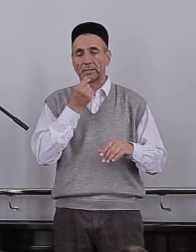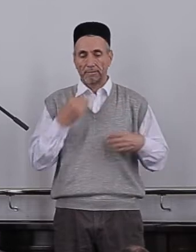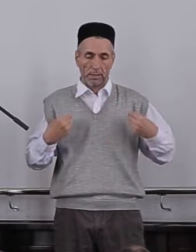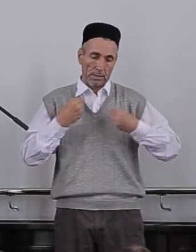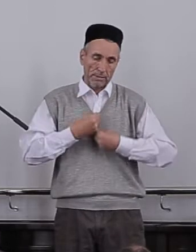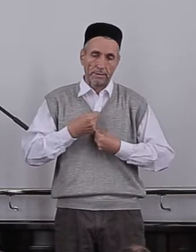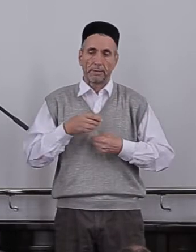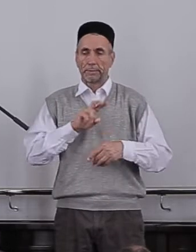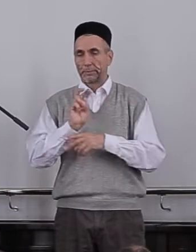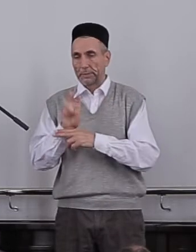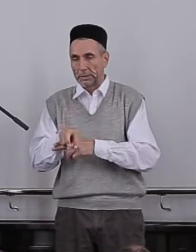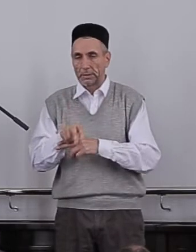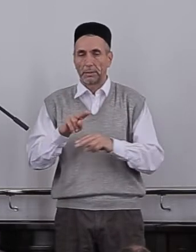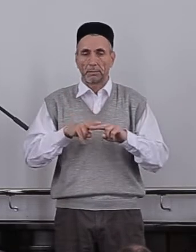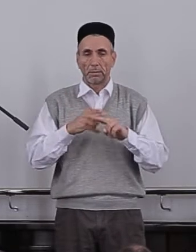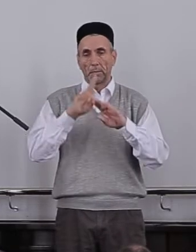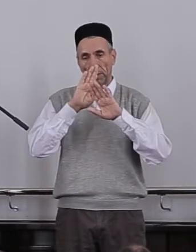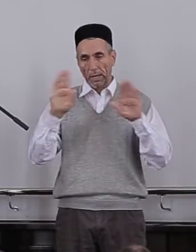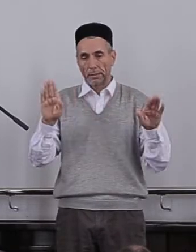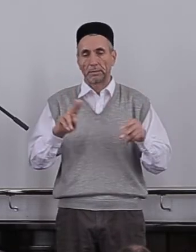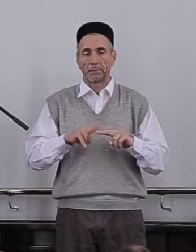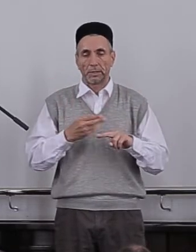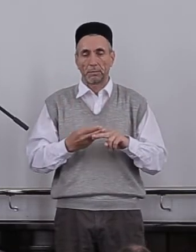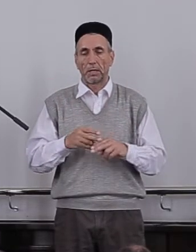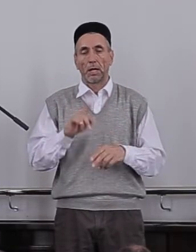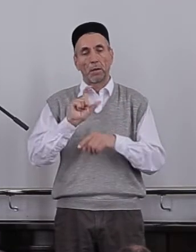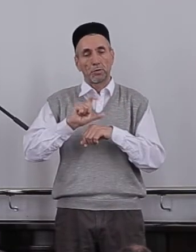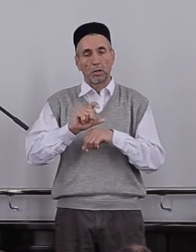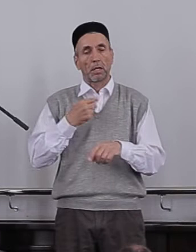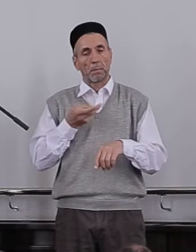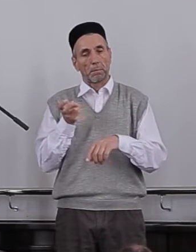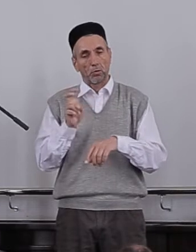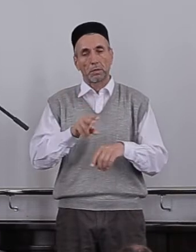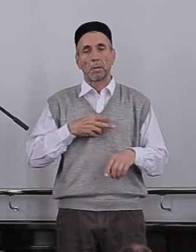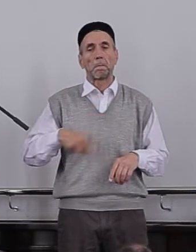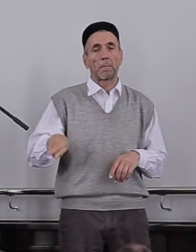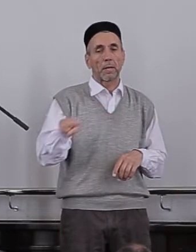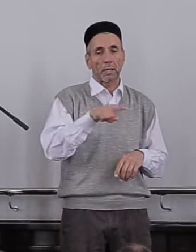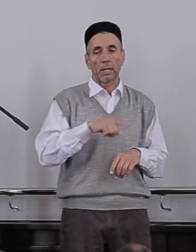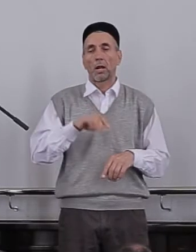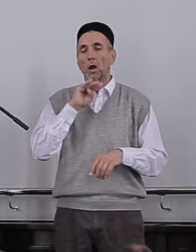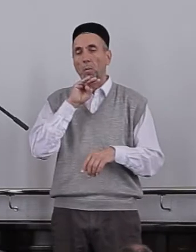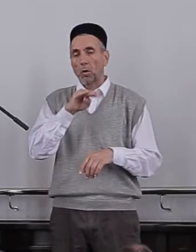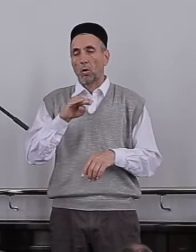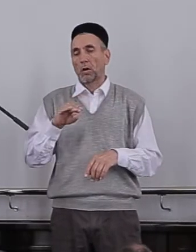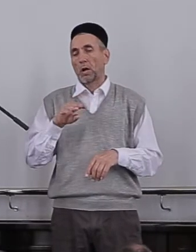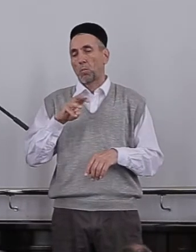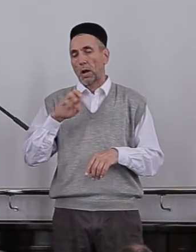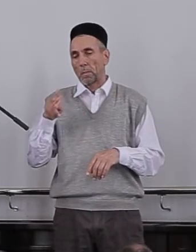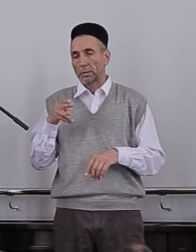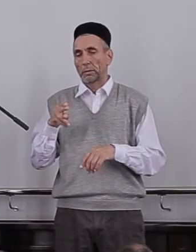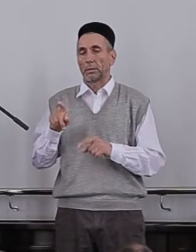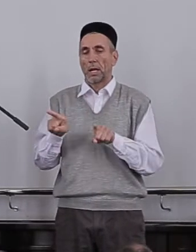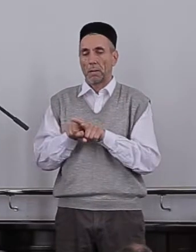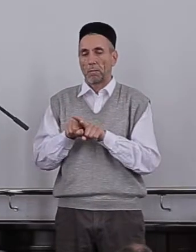Таалә нигъмәтләрен. Күрсәтергә кирәк. Кандай итеп менә мәчеткә килгәндә дә без Пәйгамбәрнең сөннәтенә карарга